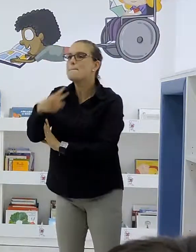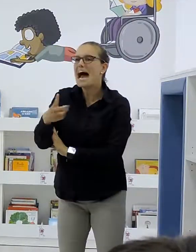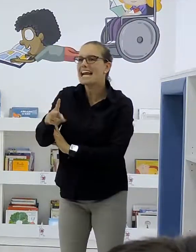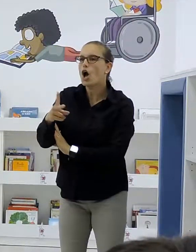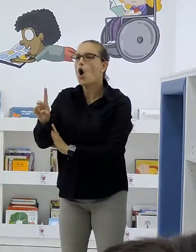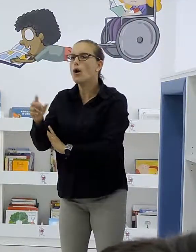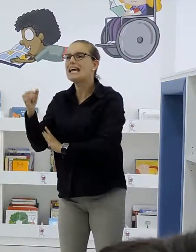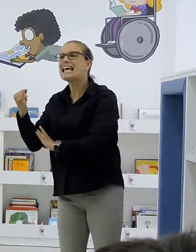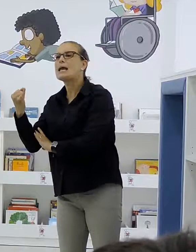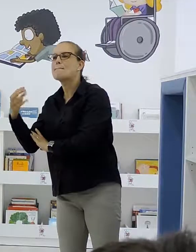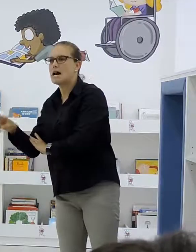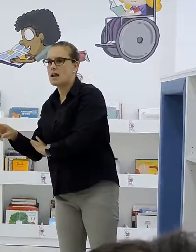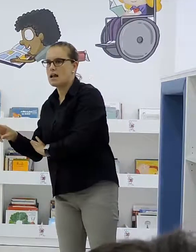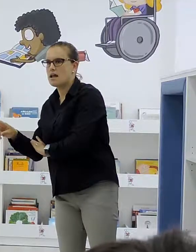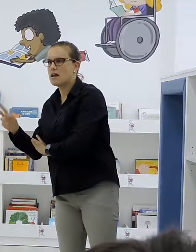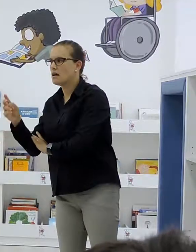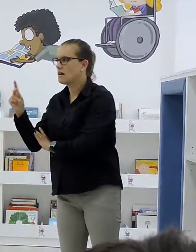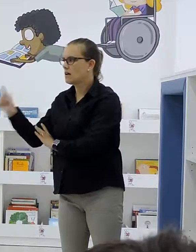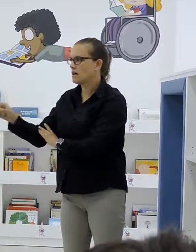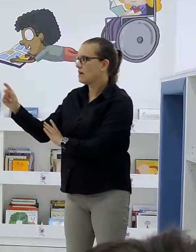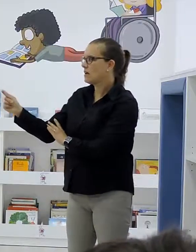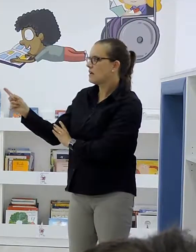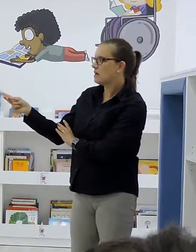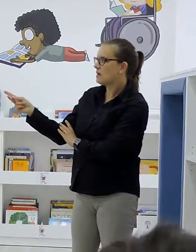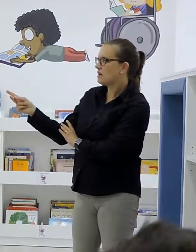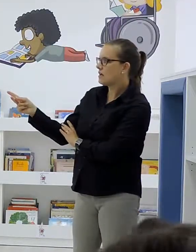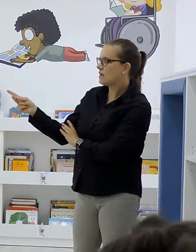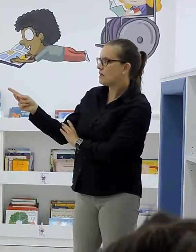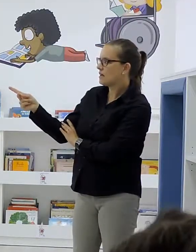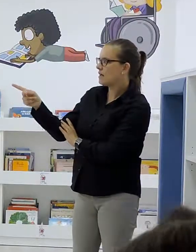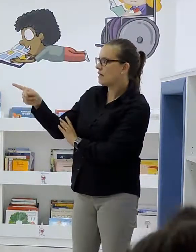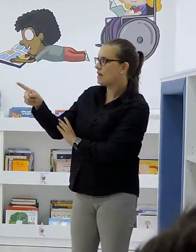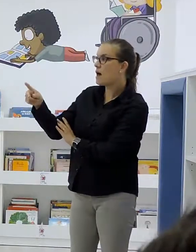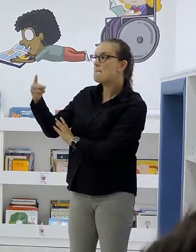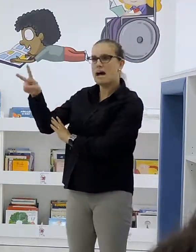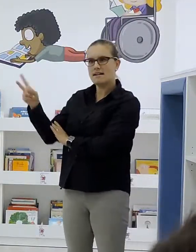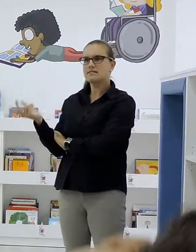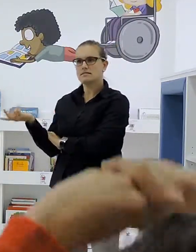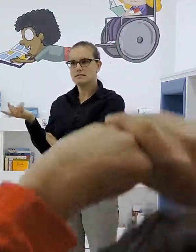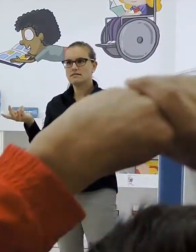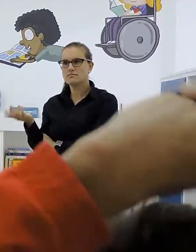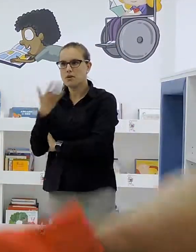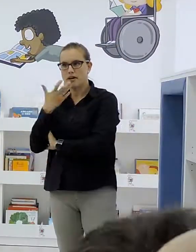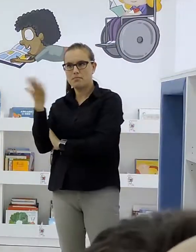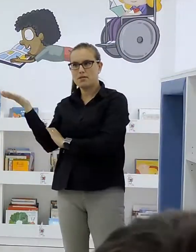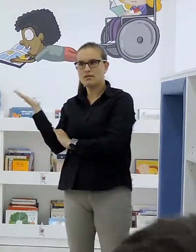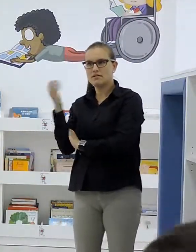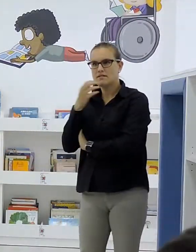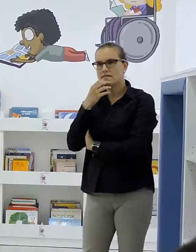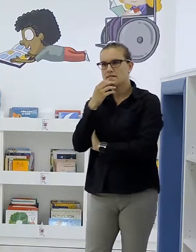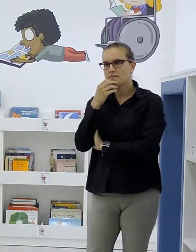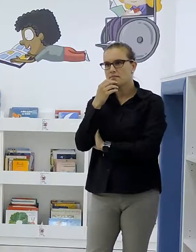impares? Pares. Doy 2 pases mágicos y aquí están los números pares.